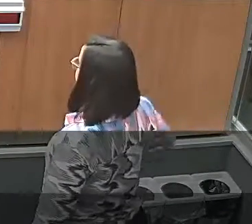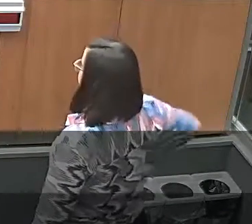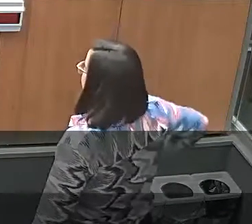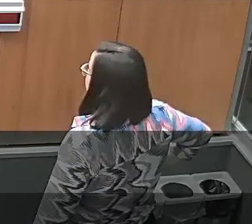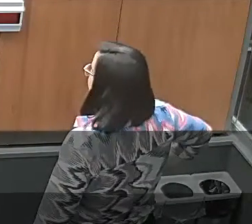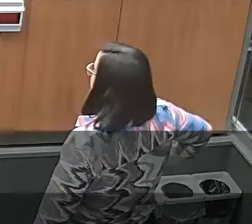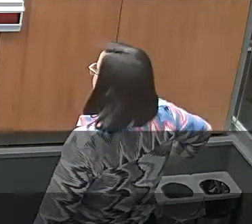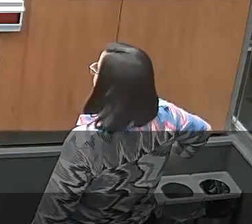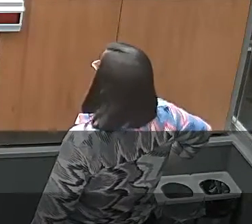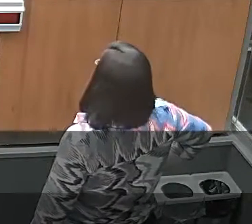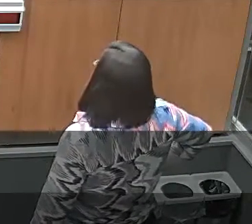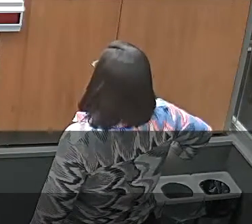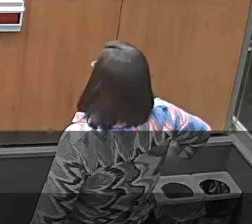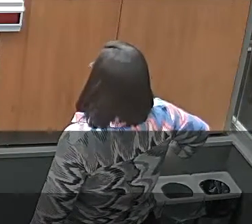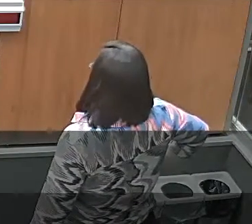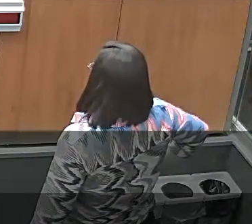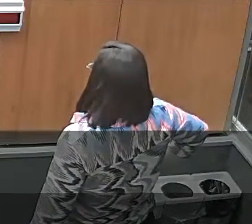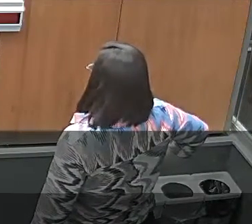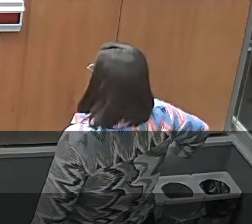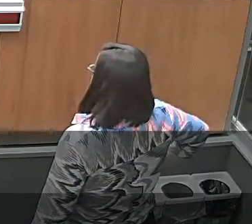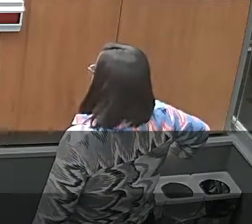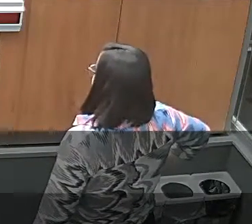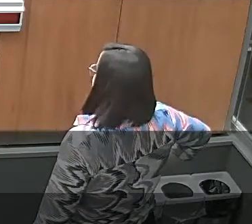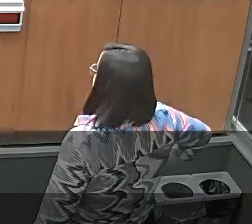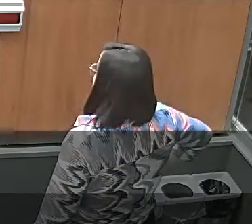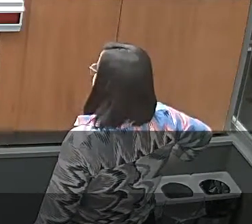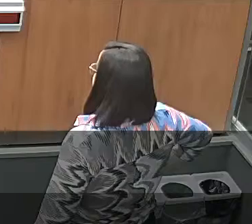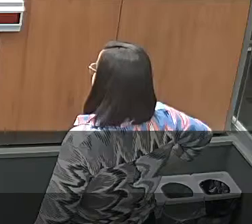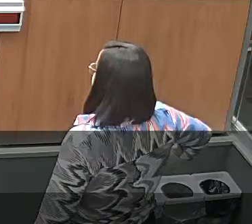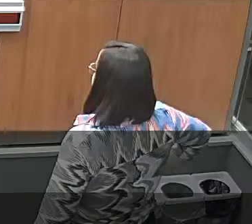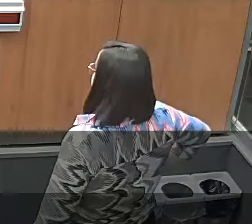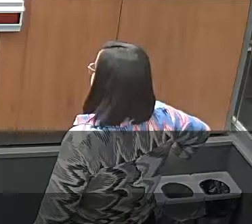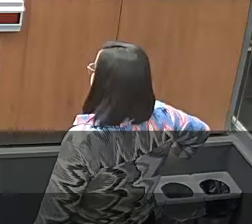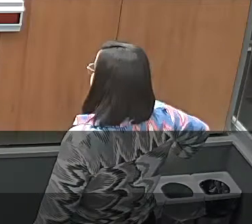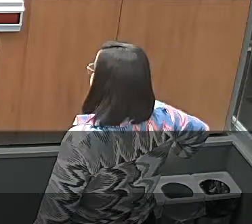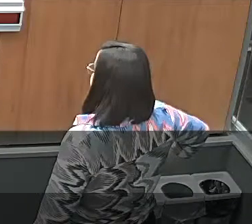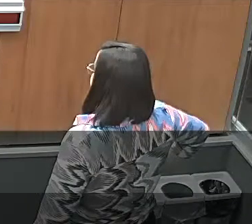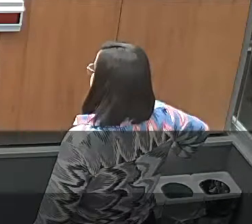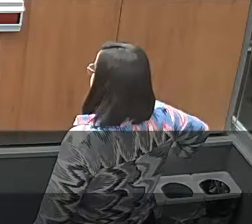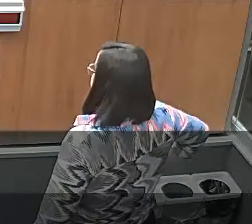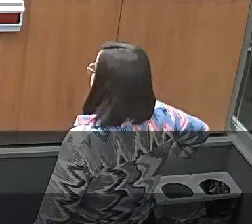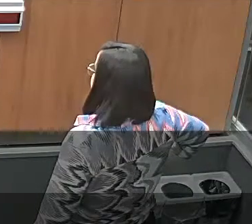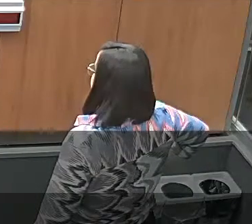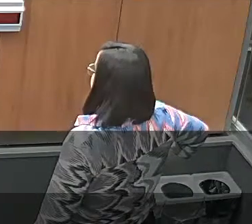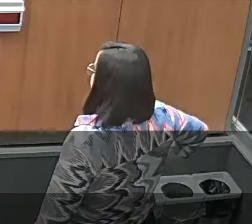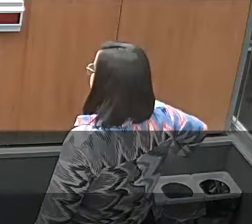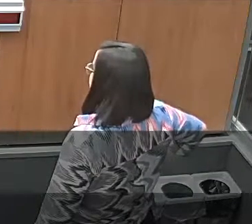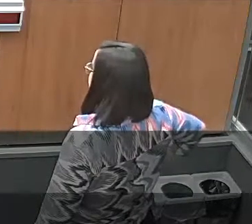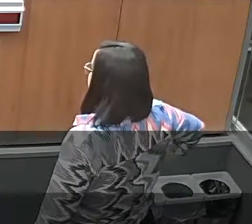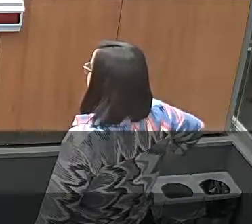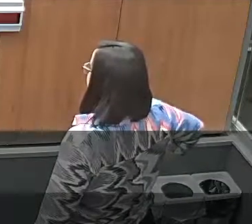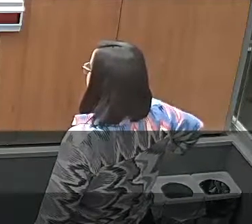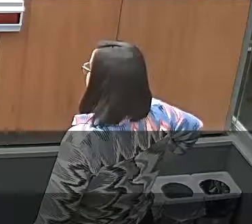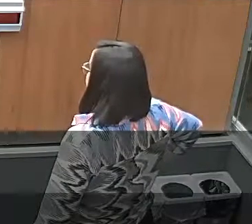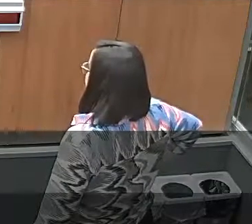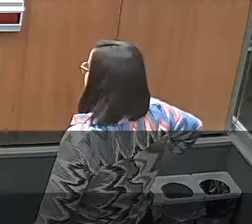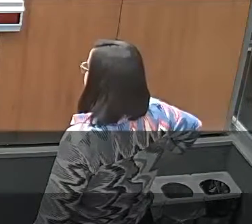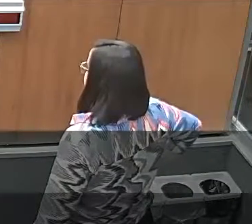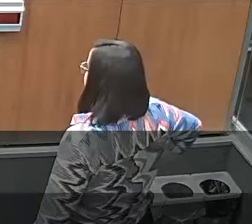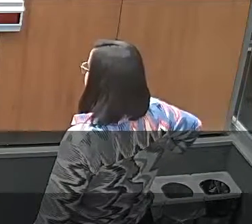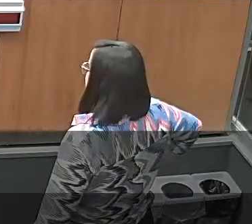Excelentíssimo senhor presidente da Comissão de Participação Popular, deputado que é subchefe, requer do excelência nos termos dos regimentos que seja encaminhado ao vice-governador do Estado as